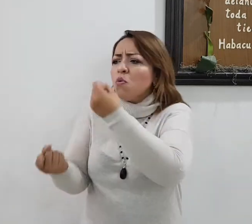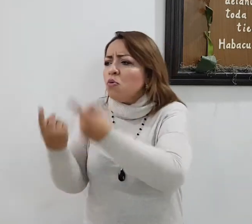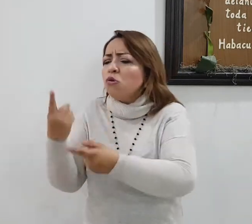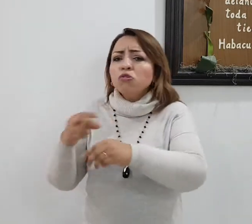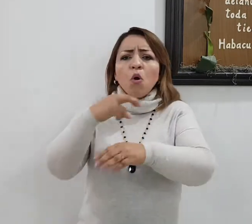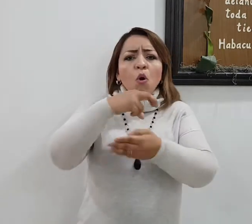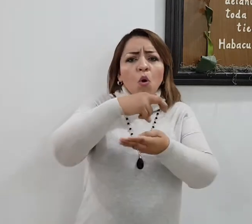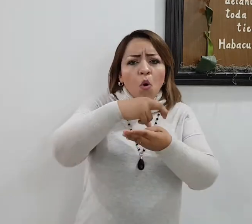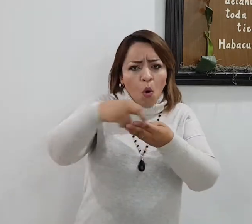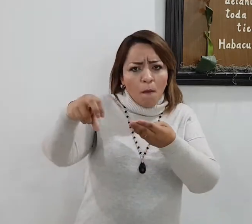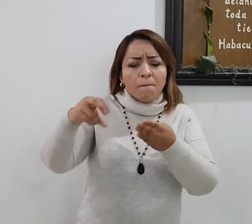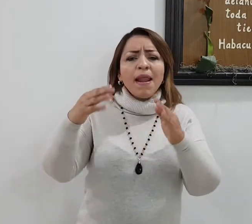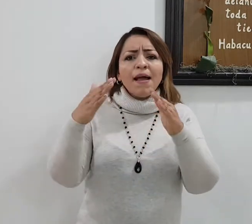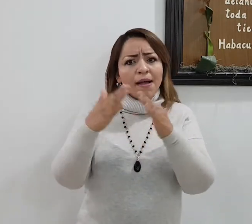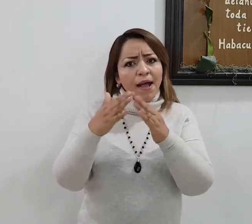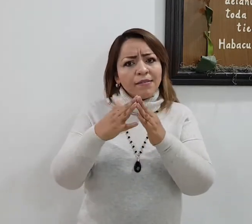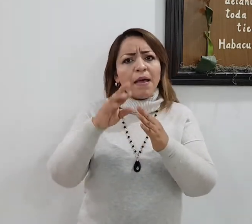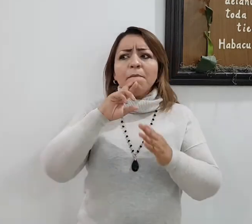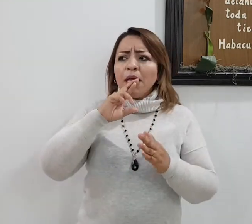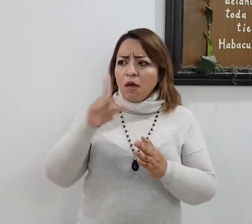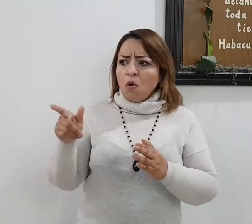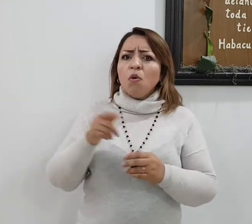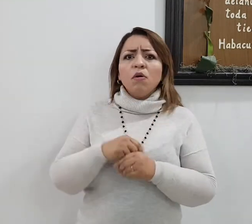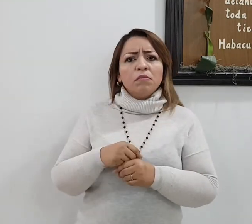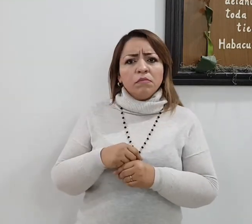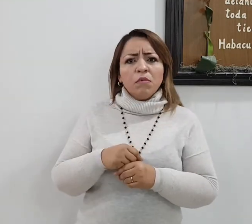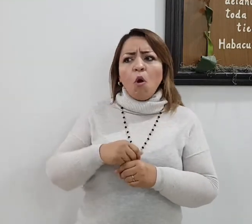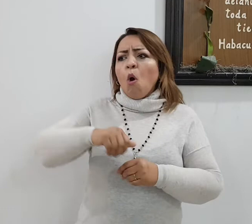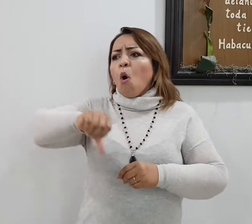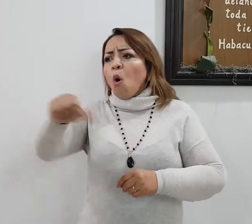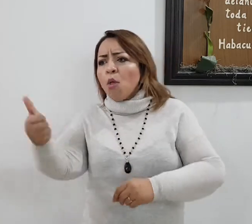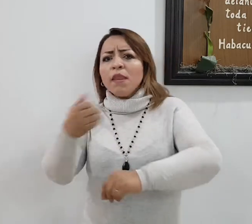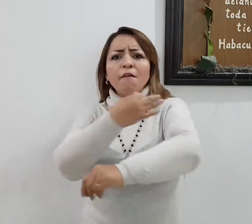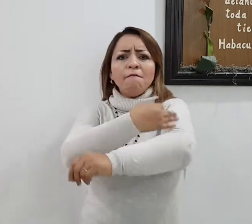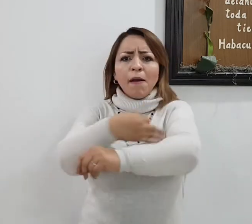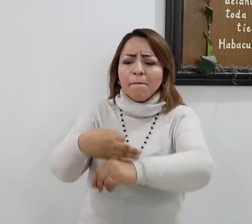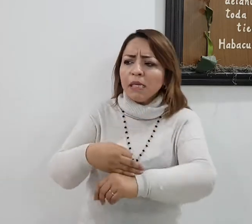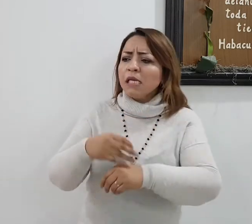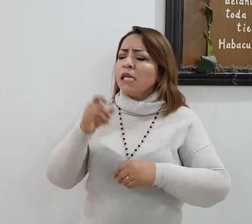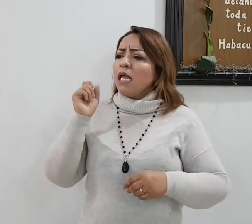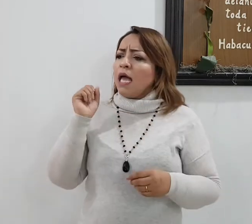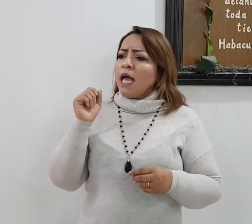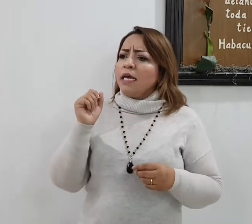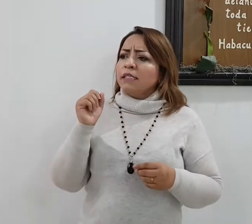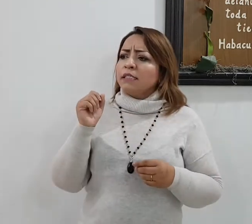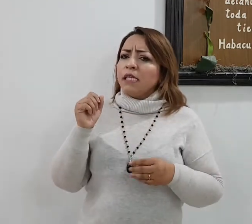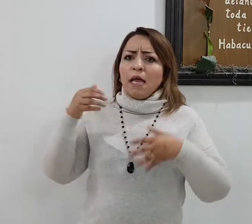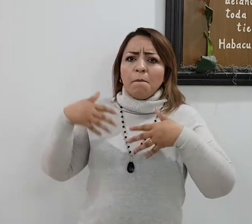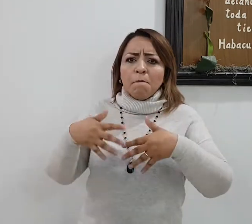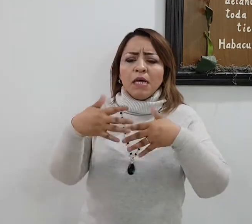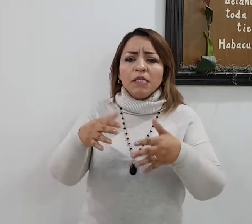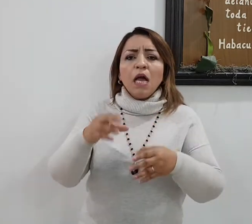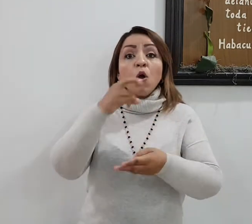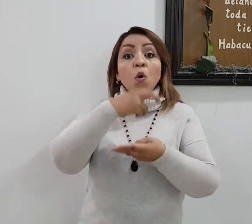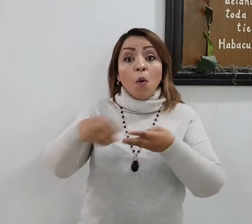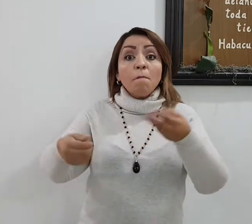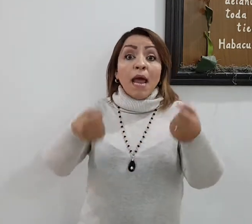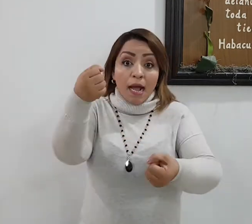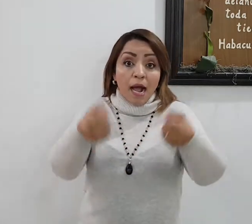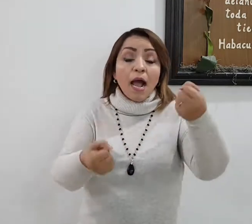observar esas cosas que pasan con su familia, y entonces, advertido por ello, va y busca al que más confianza le tiene